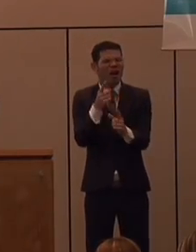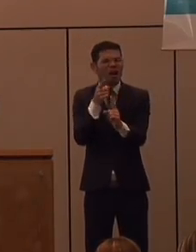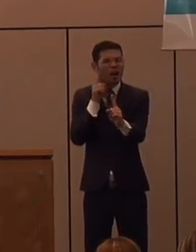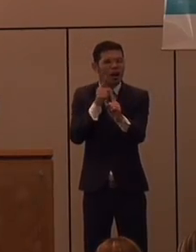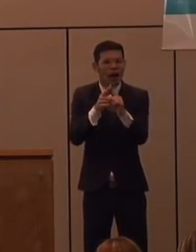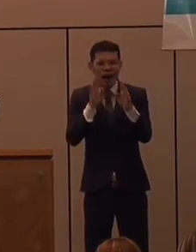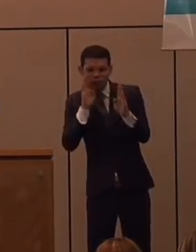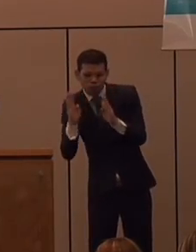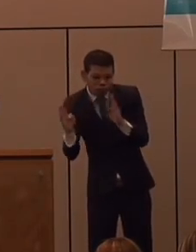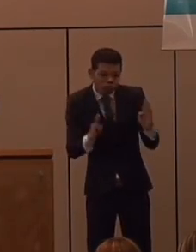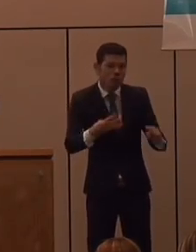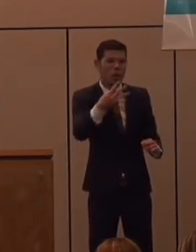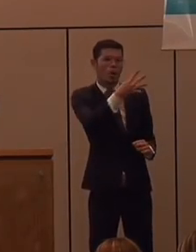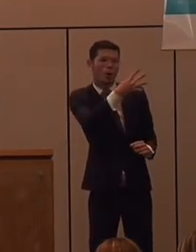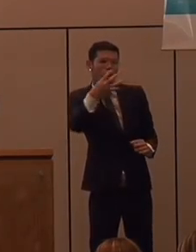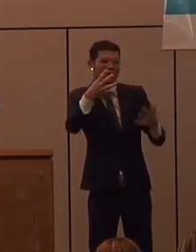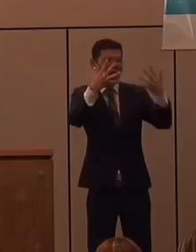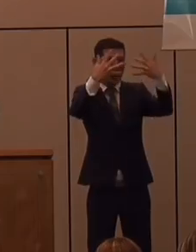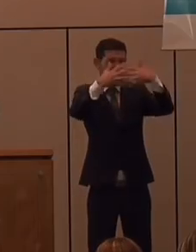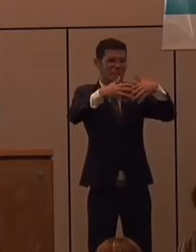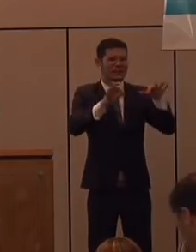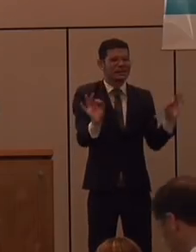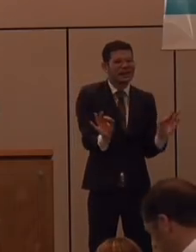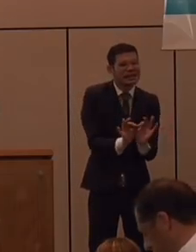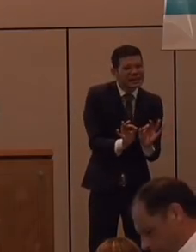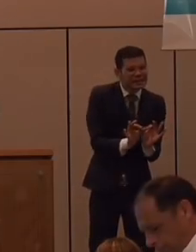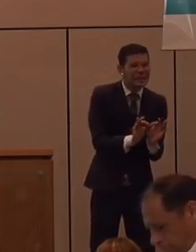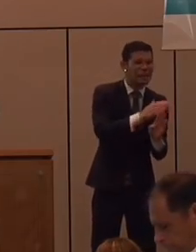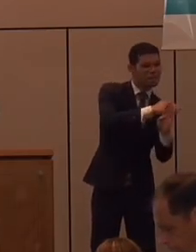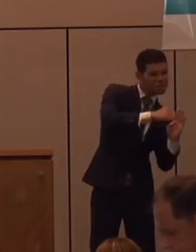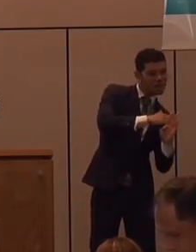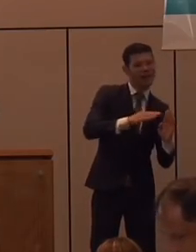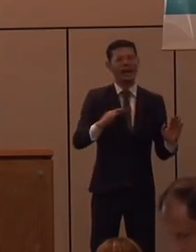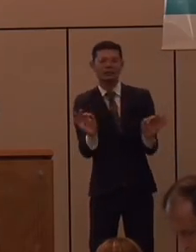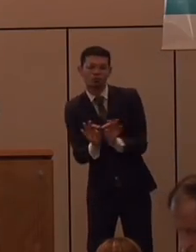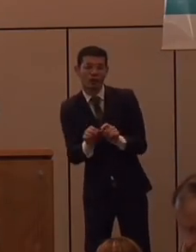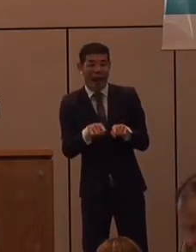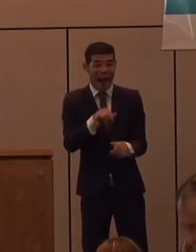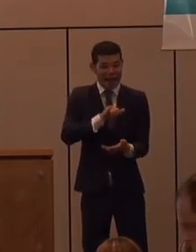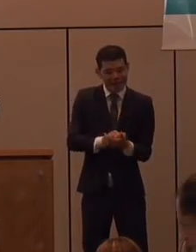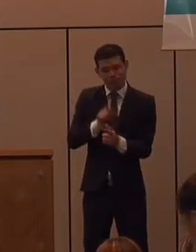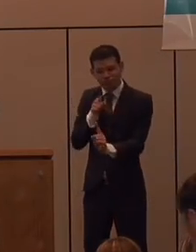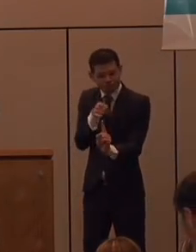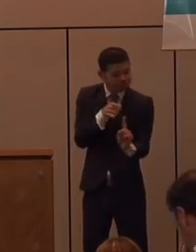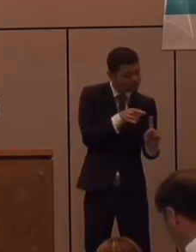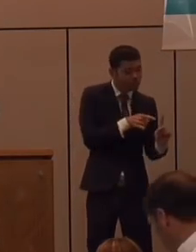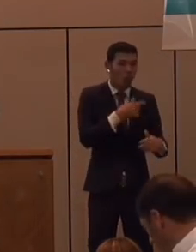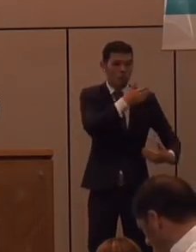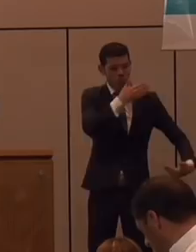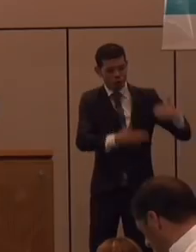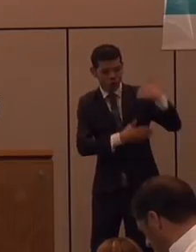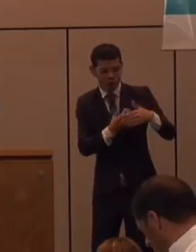el próximo año justamente mejorando todos esos procesos de productividad que son los que le